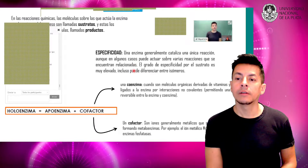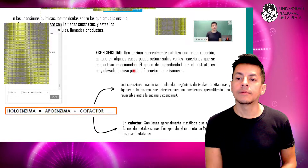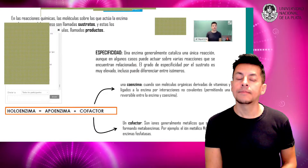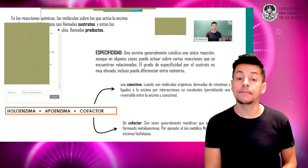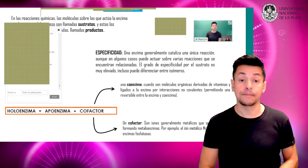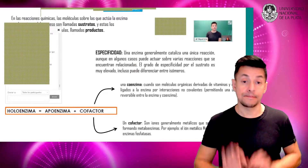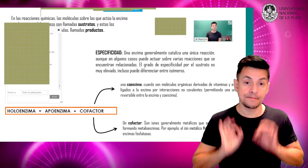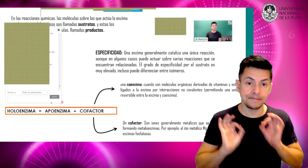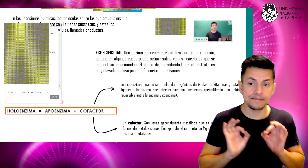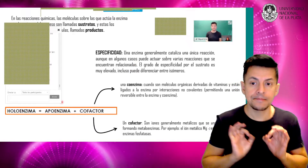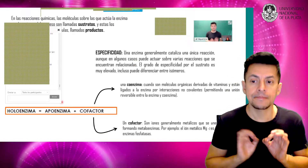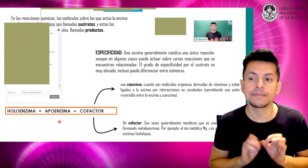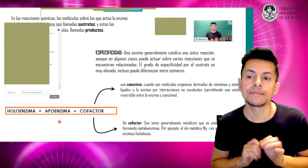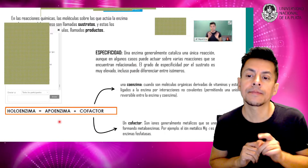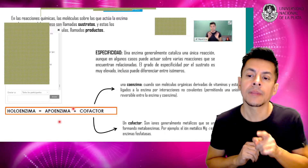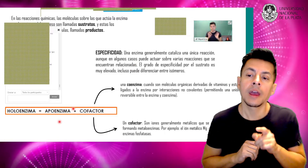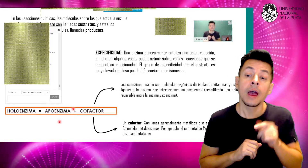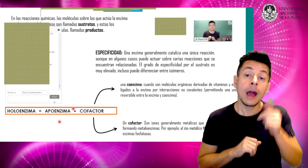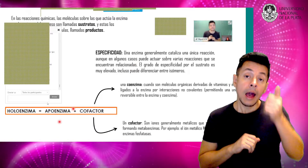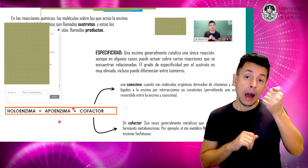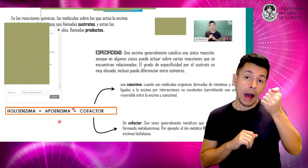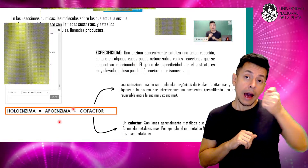Bien, la apoenzima